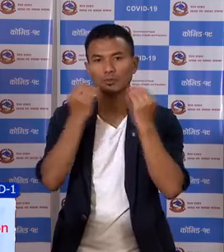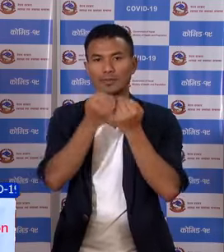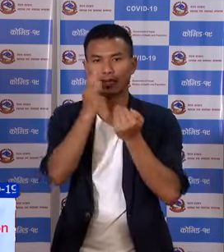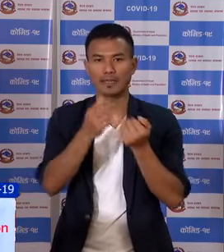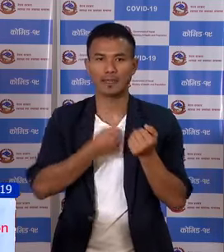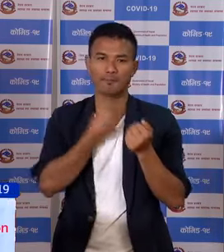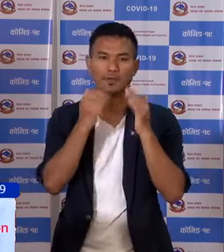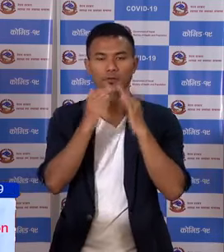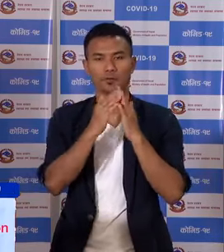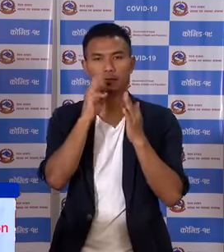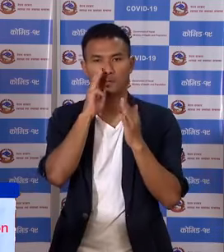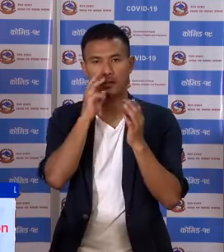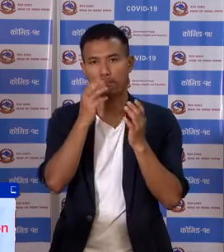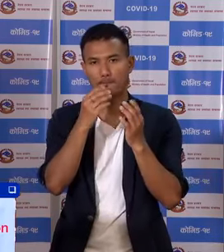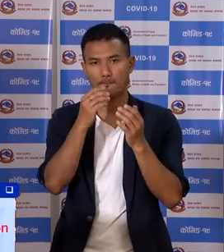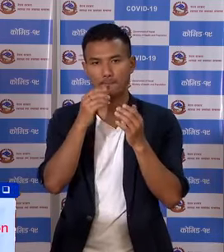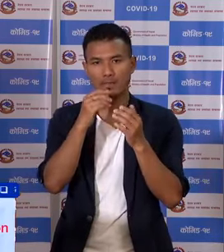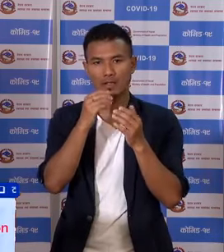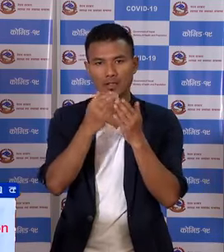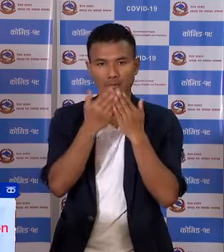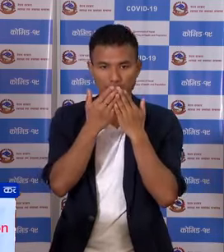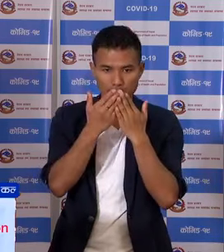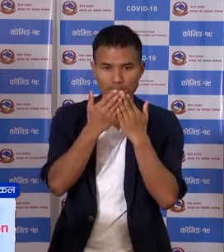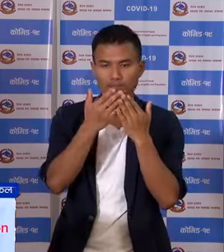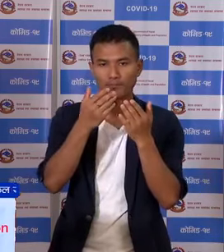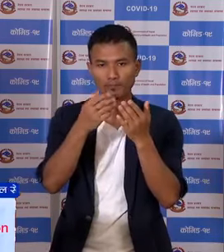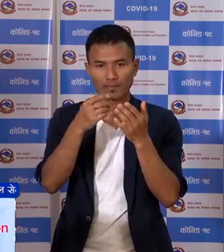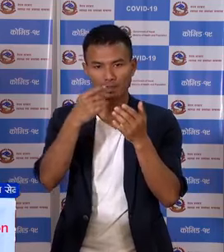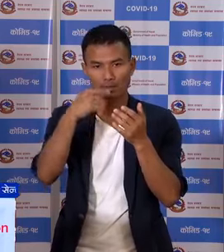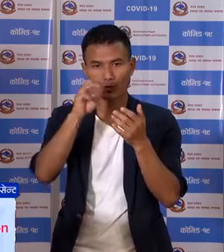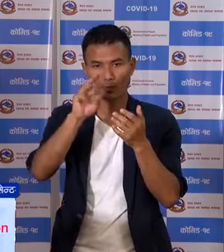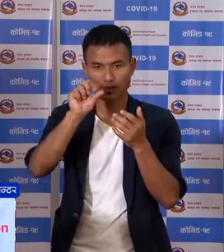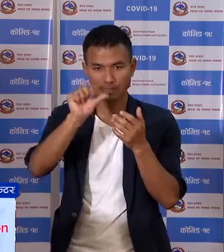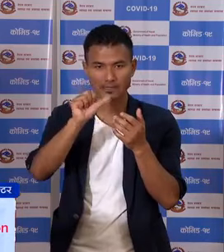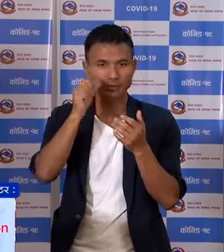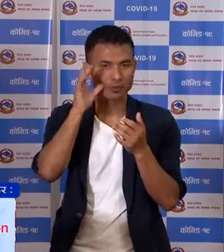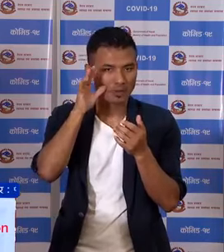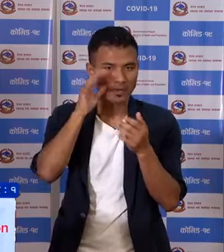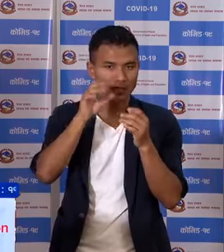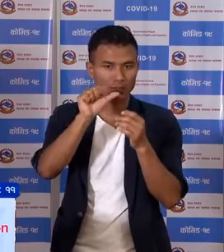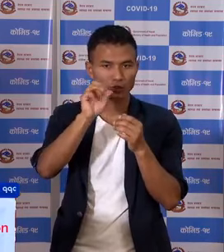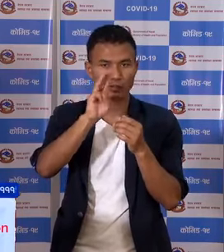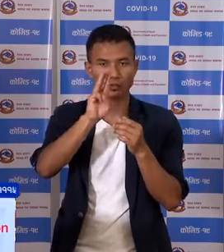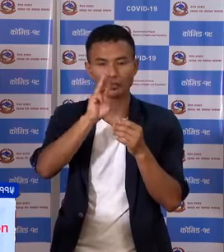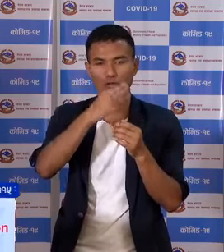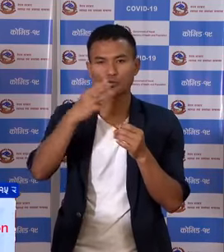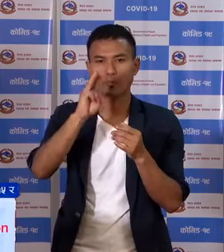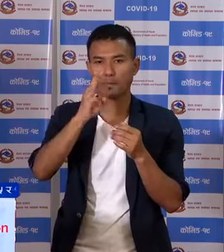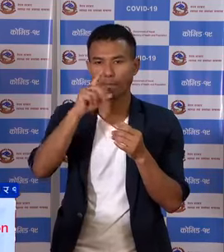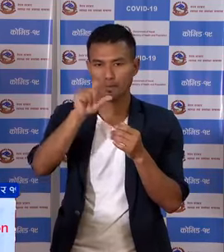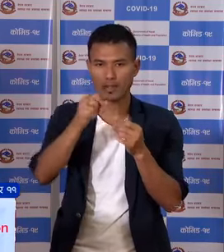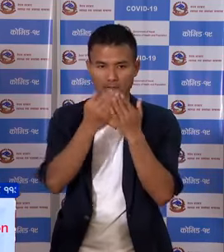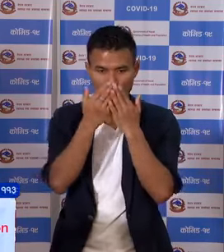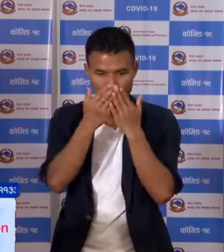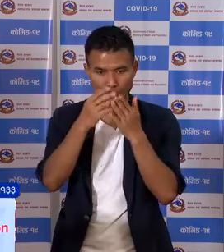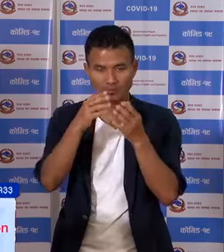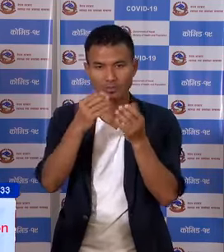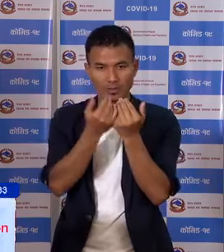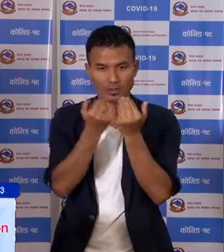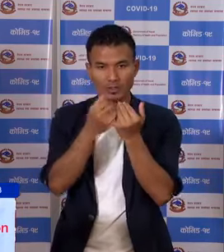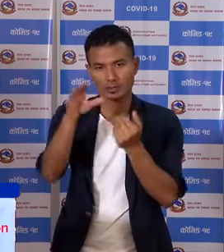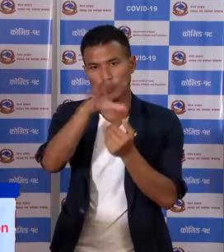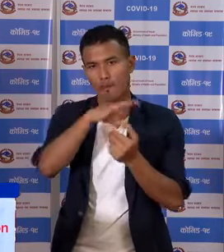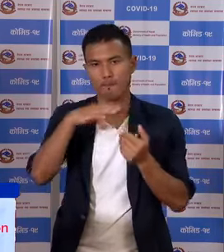आफने घर मां पांच टाइम को नमाज, तराभी को नमाज, र शुक्रबार को जुम्म को नमाज पनी परदाई आहरन भयकुमा,